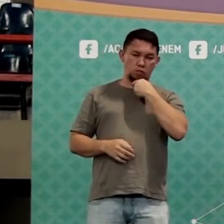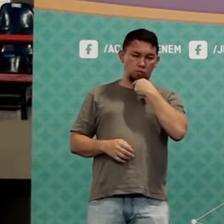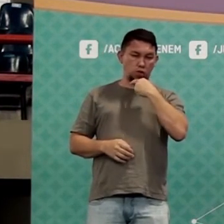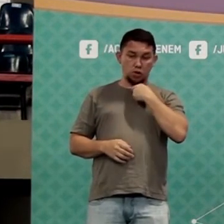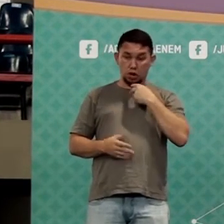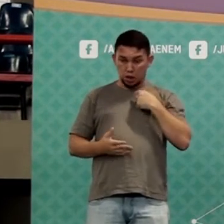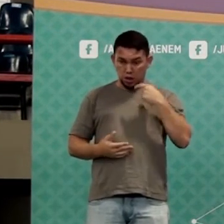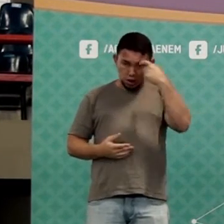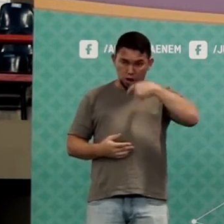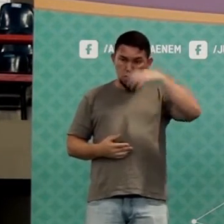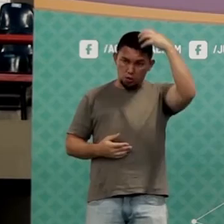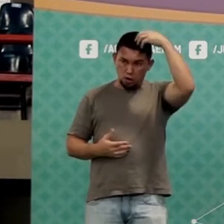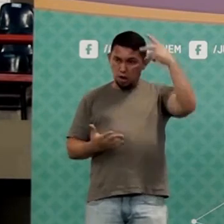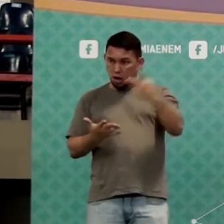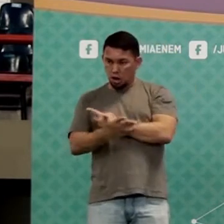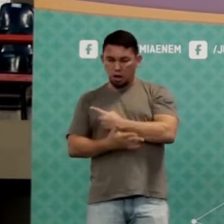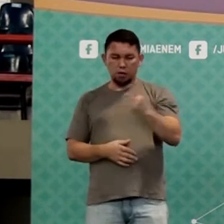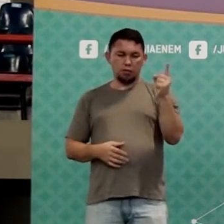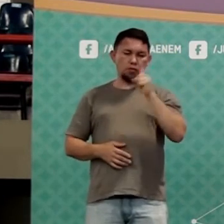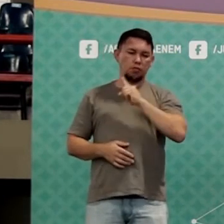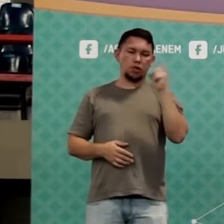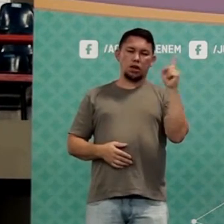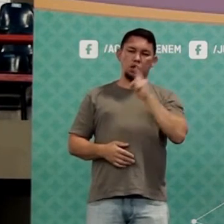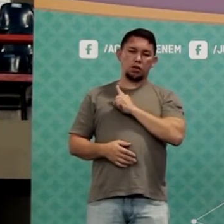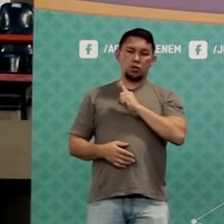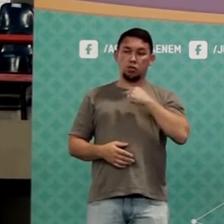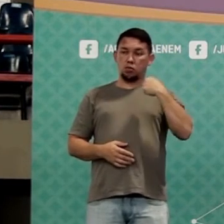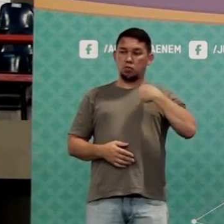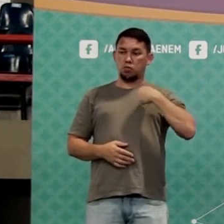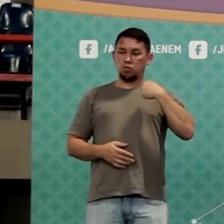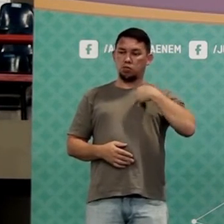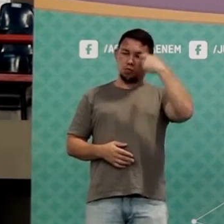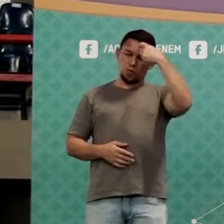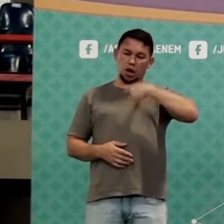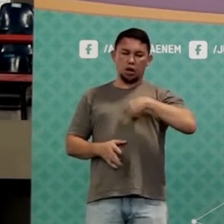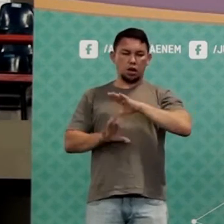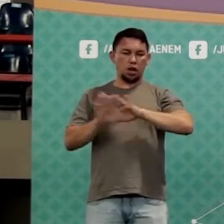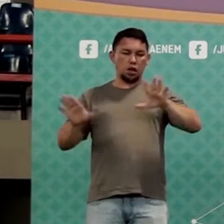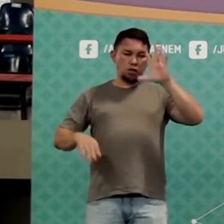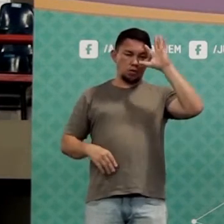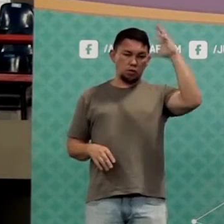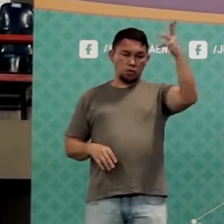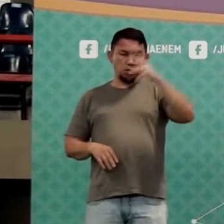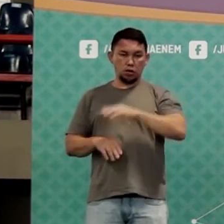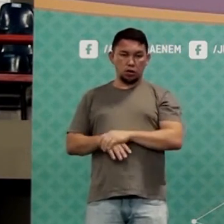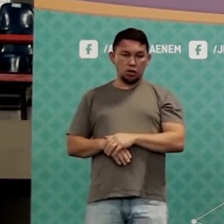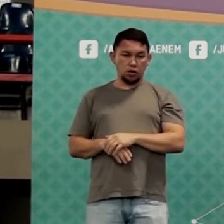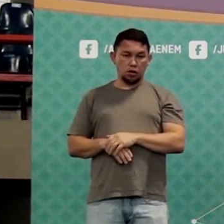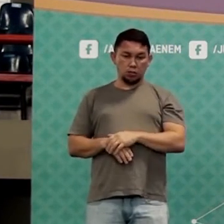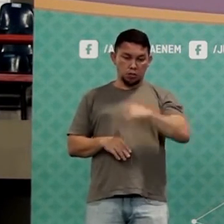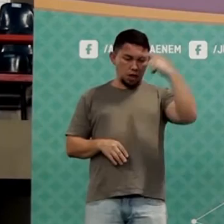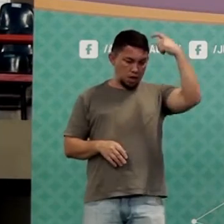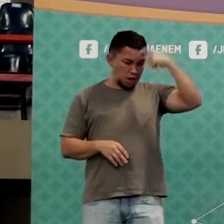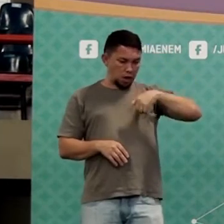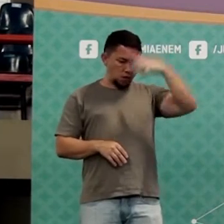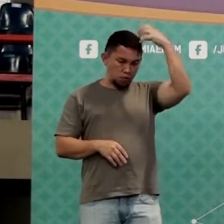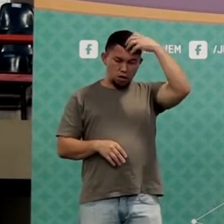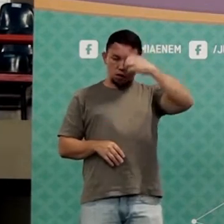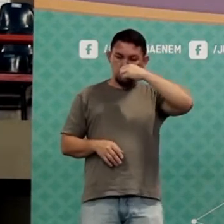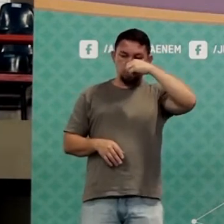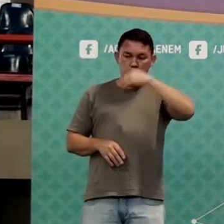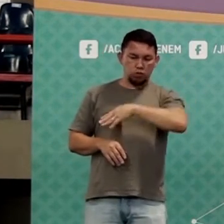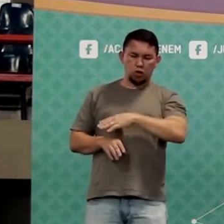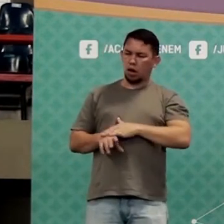erra? Não. É necessário tomar aquela atitude. Mas ele foi severo. Mas